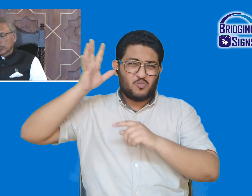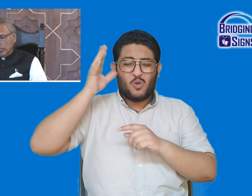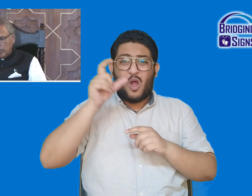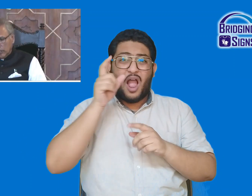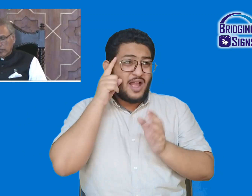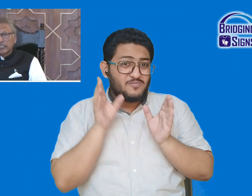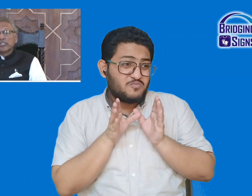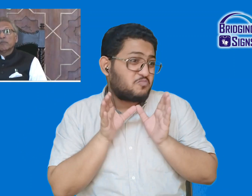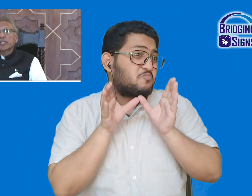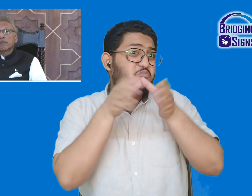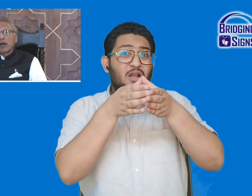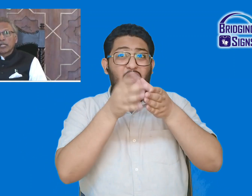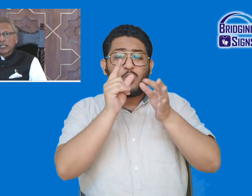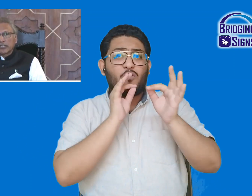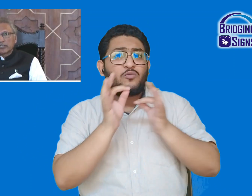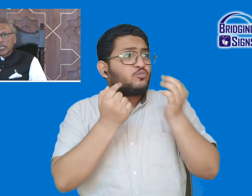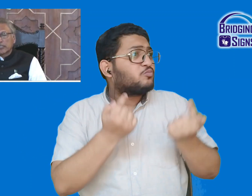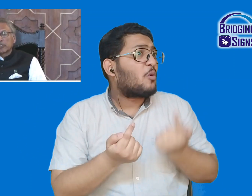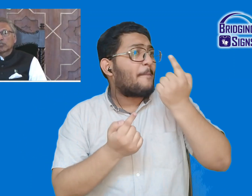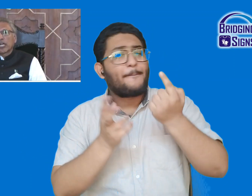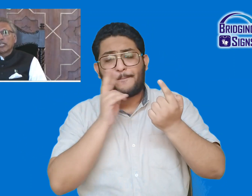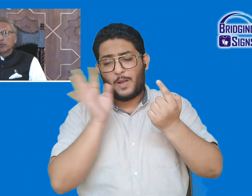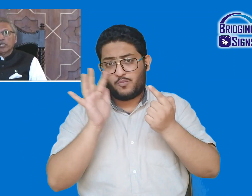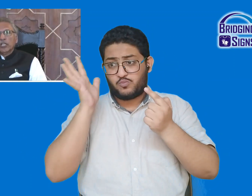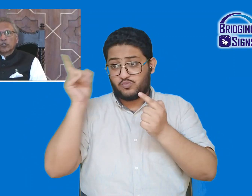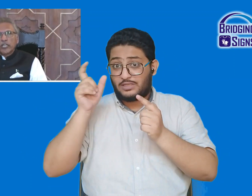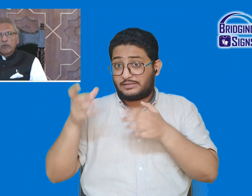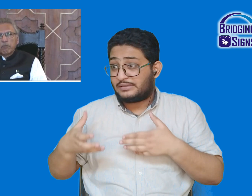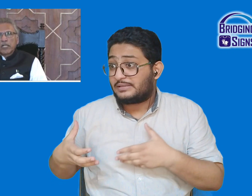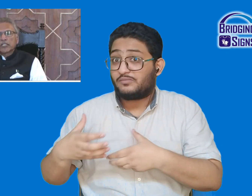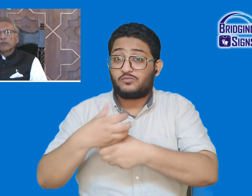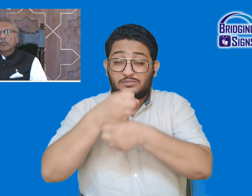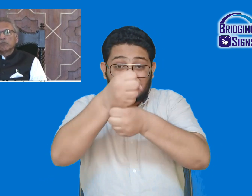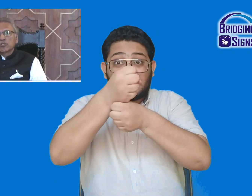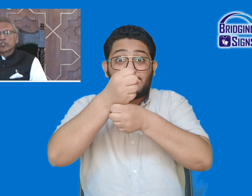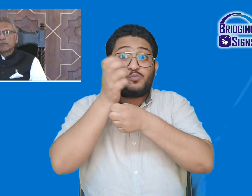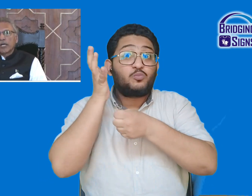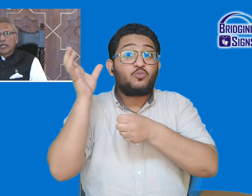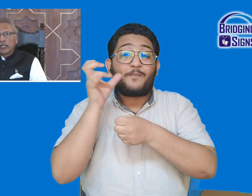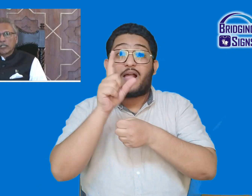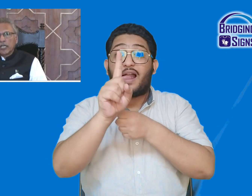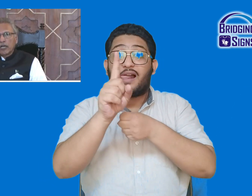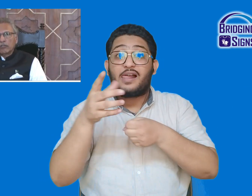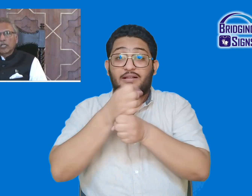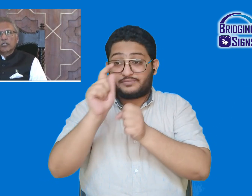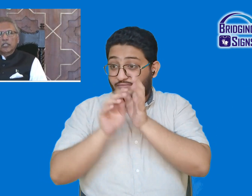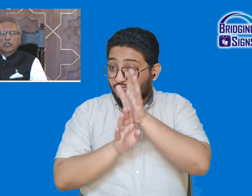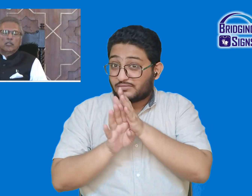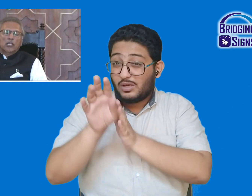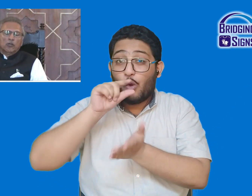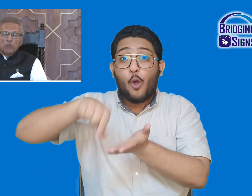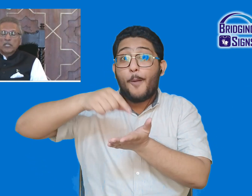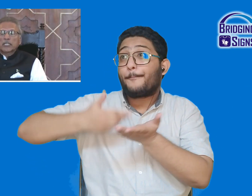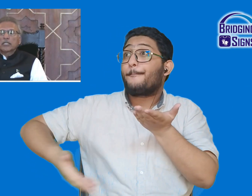اس تنظیم کے معاملے کے اندر ذرا سی بھی کوتاہی ہوئی تو ایک بڑھتی ہوئی مسلم